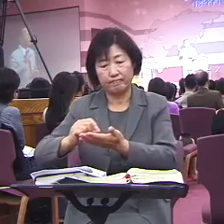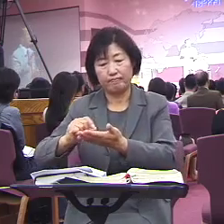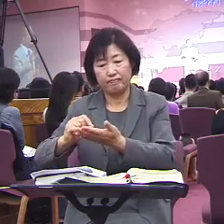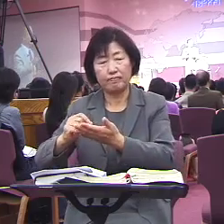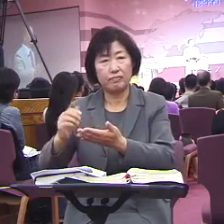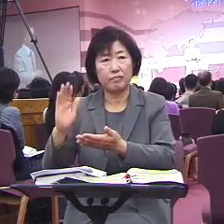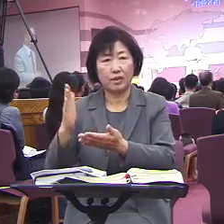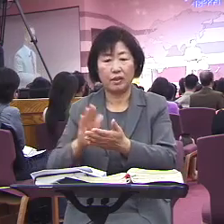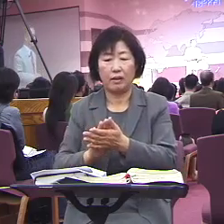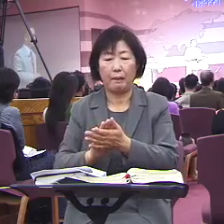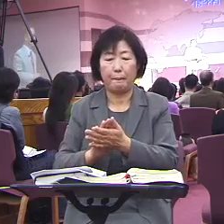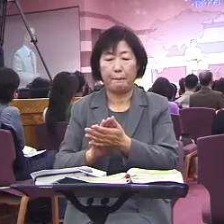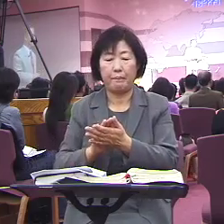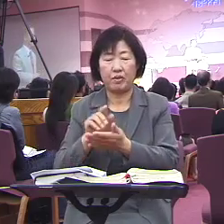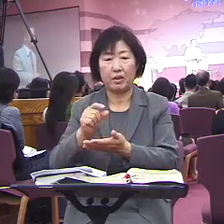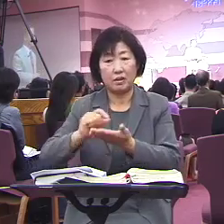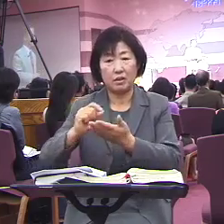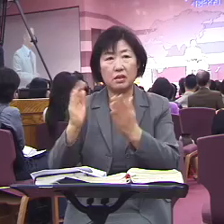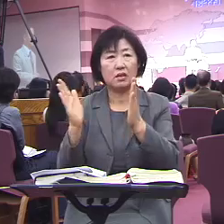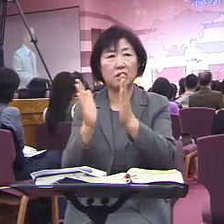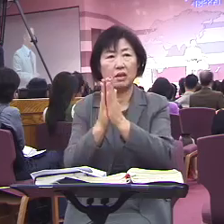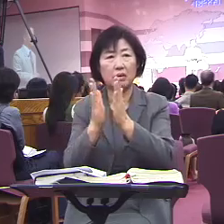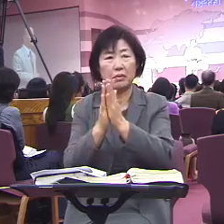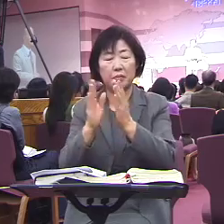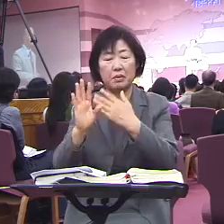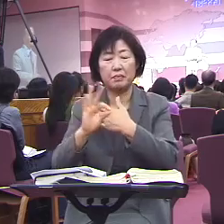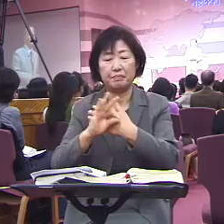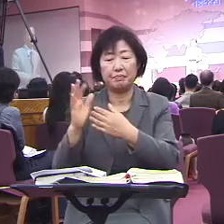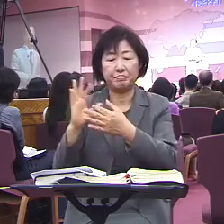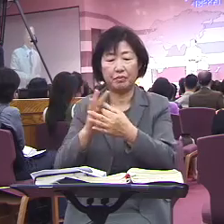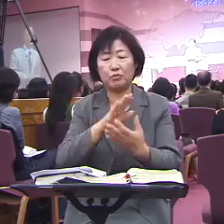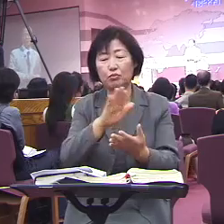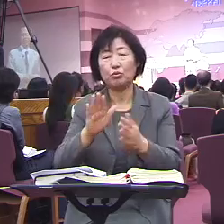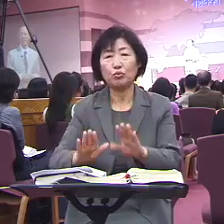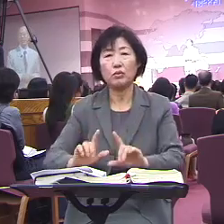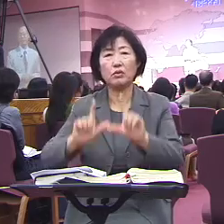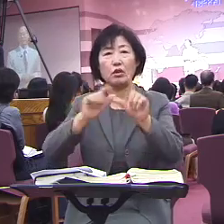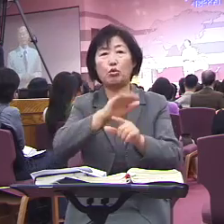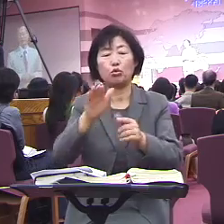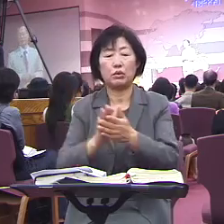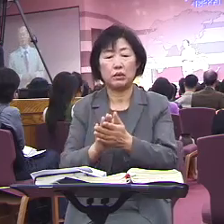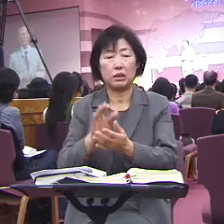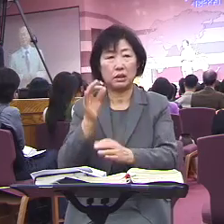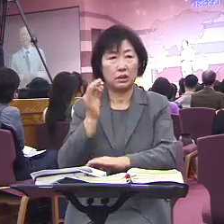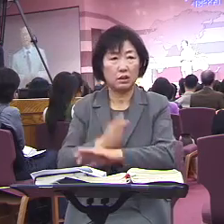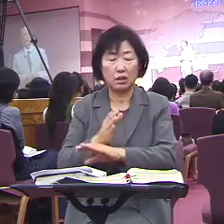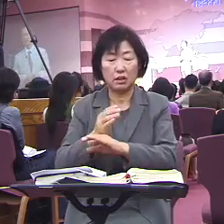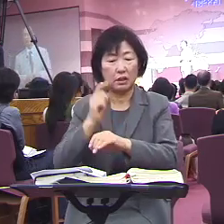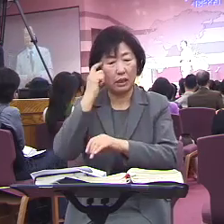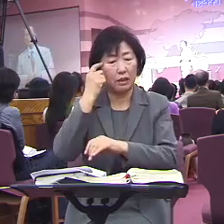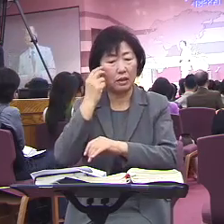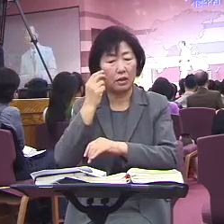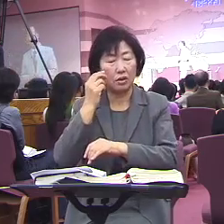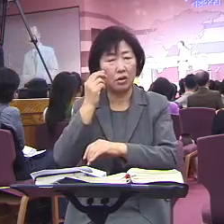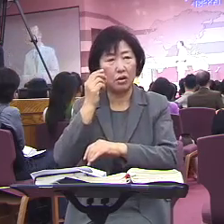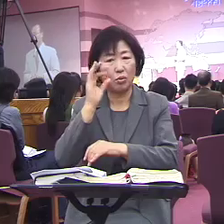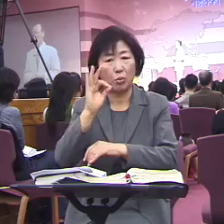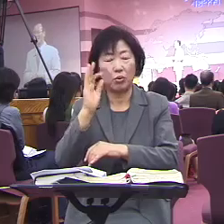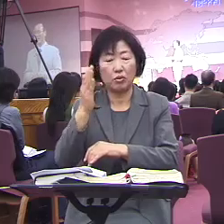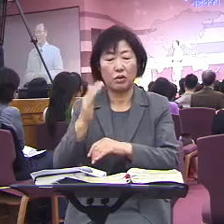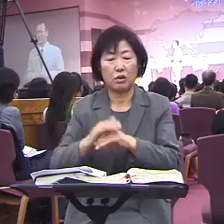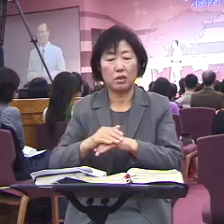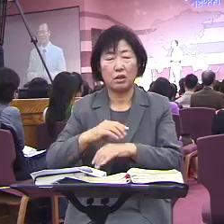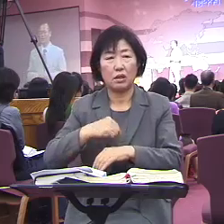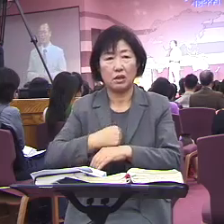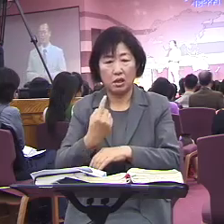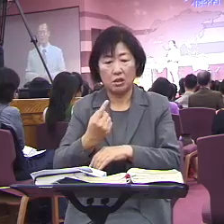여러분, 저는 그 글을 접하면서 오늘날 우리들을 잠시 생각해 보게 되었습니다. 우리 자신들을 한번